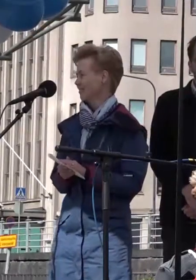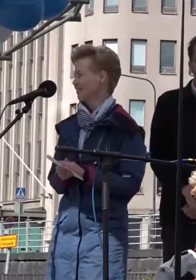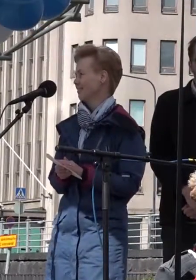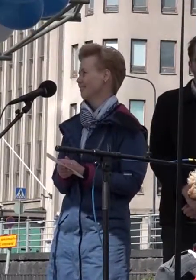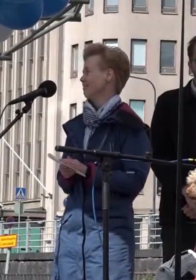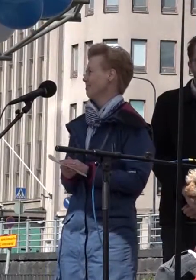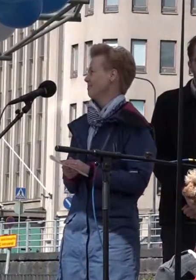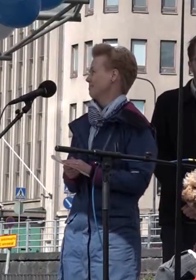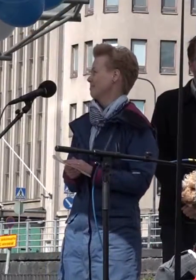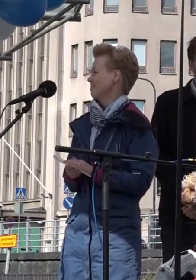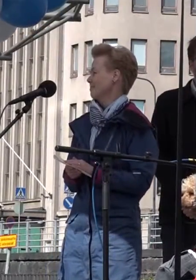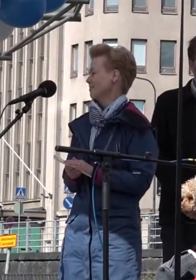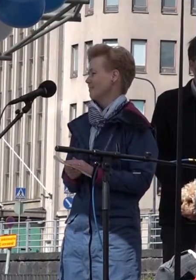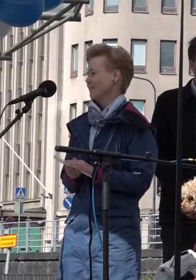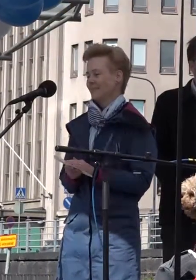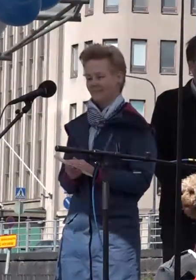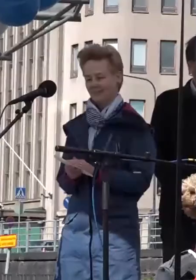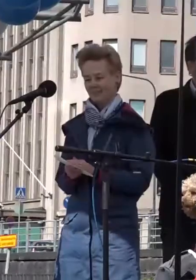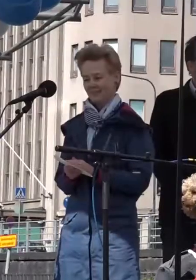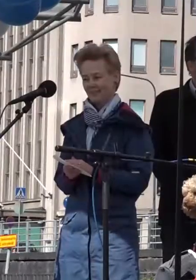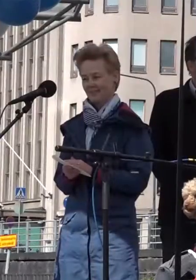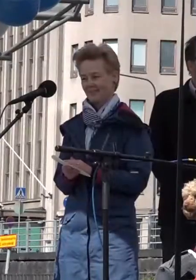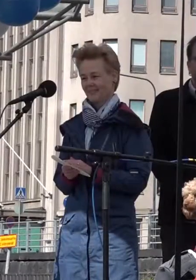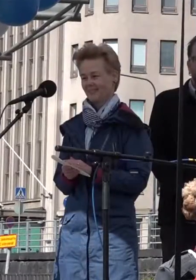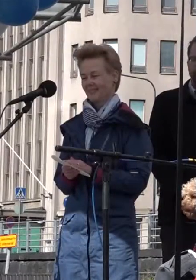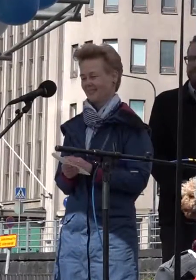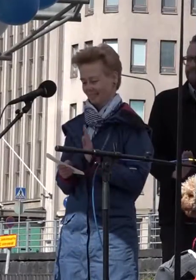kunniatohtorin arvon täällä Helsingin yliopistossa.